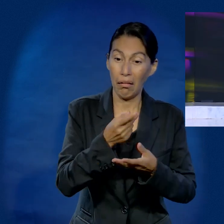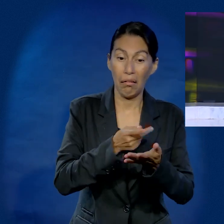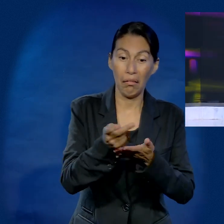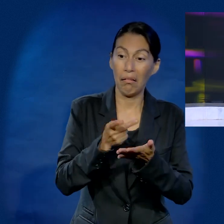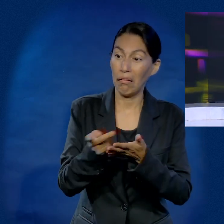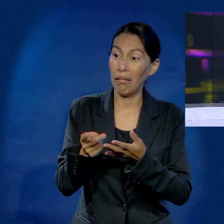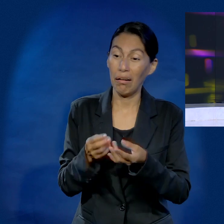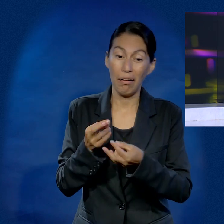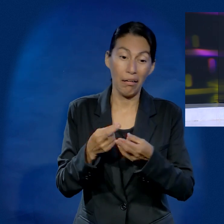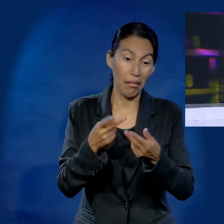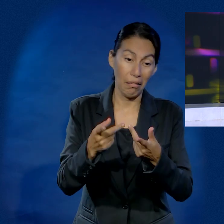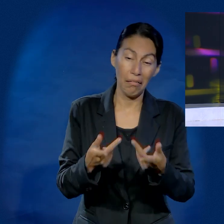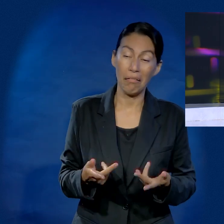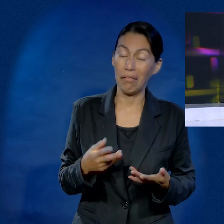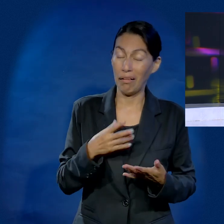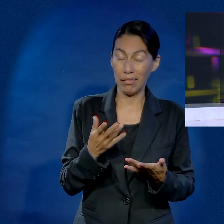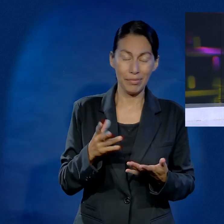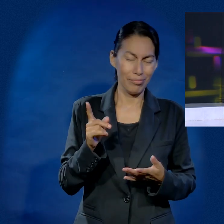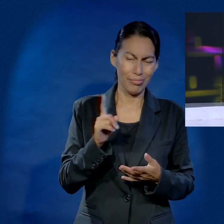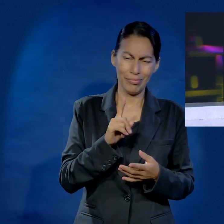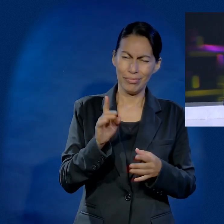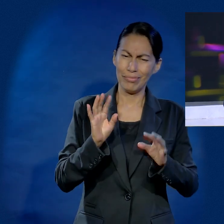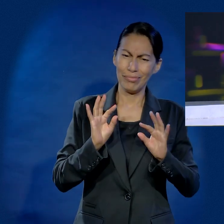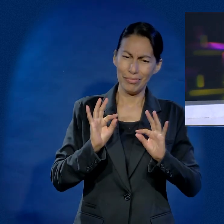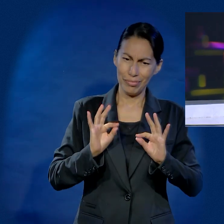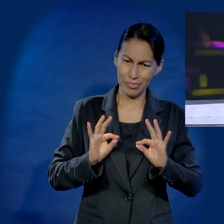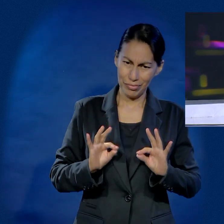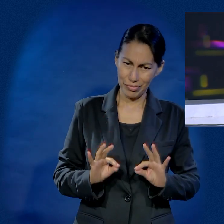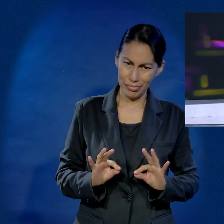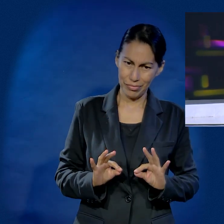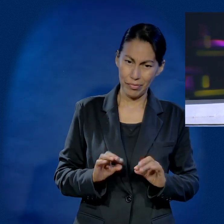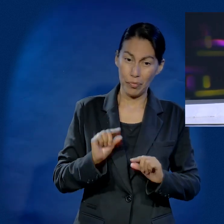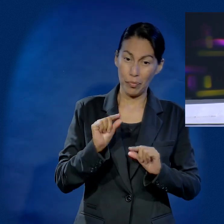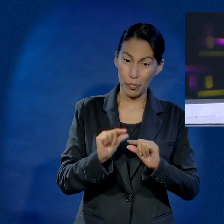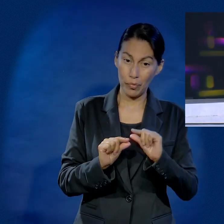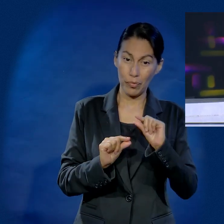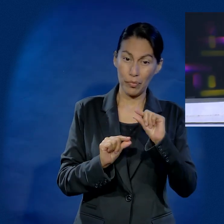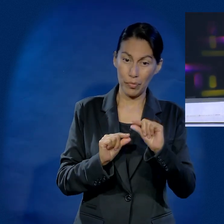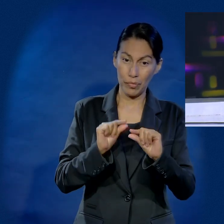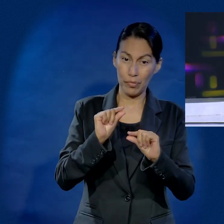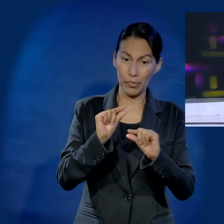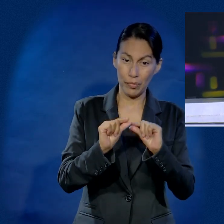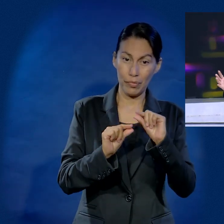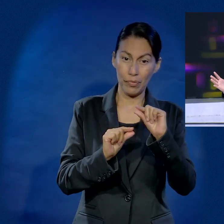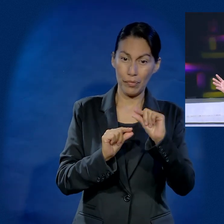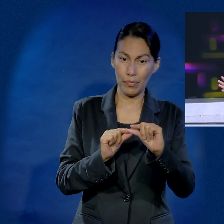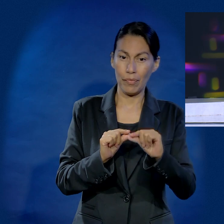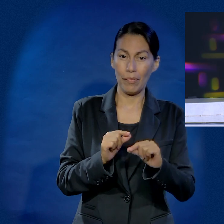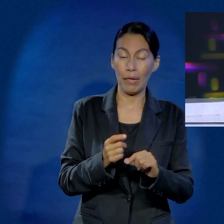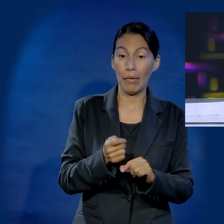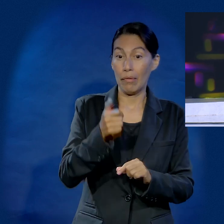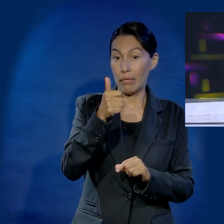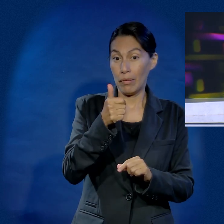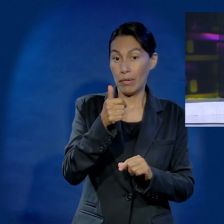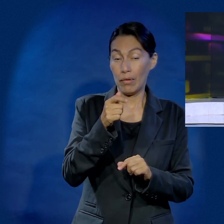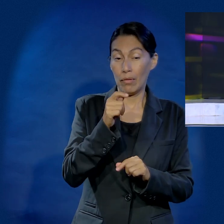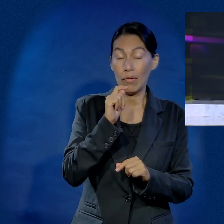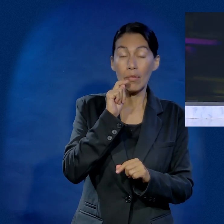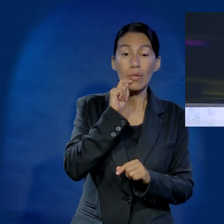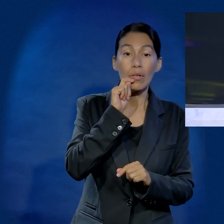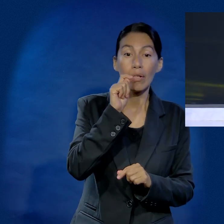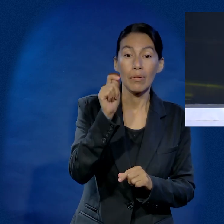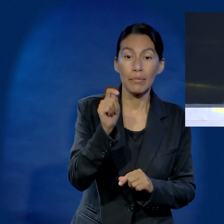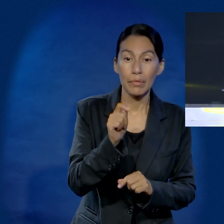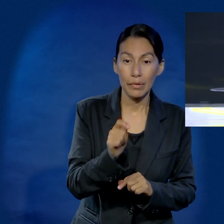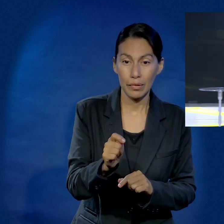anticipes. La propuesta para un noviazgo tiene que venir en el momento oportuno. Y el momento oportuno es una